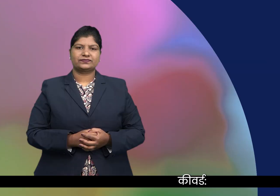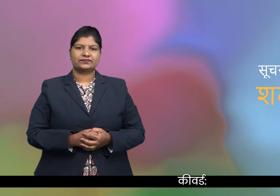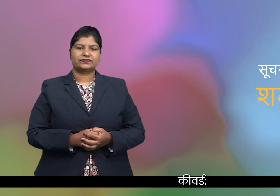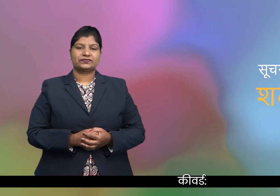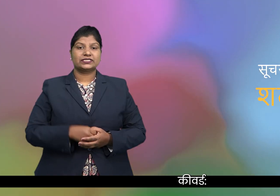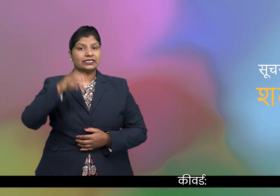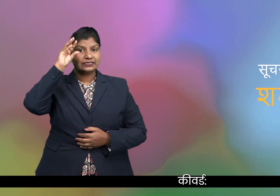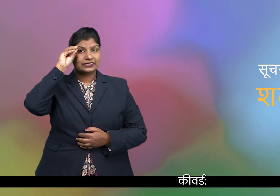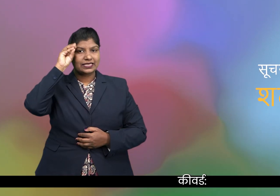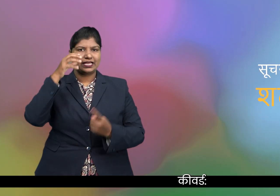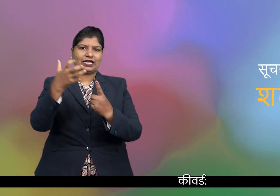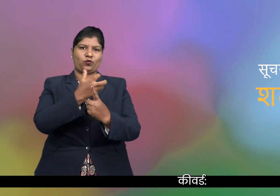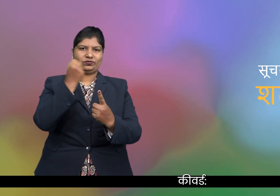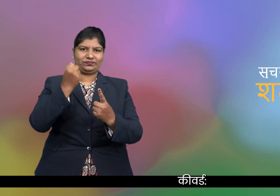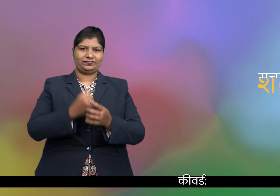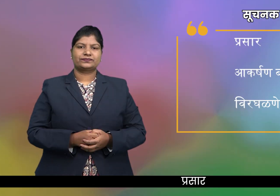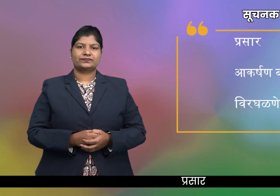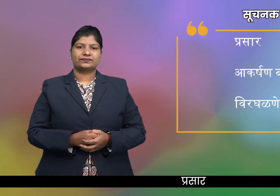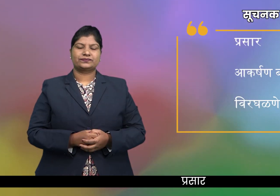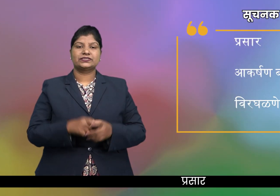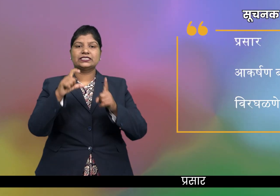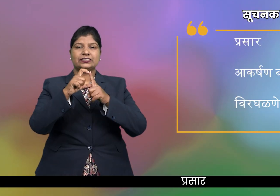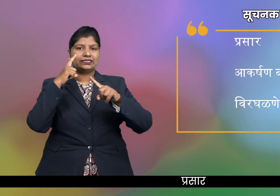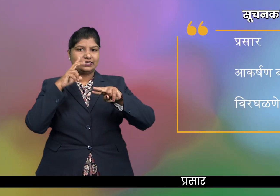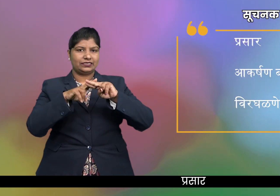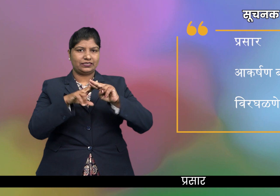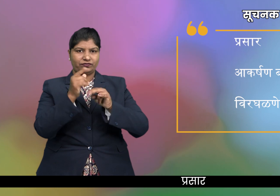या धड्याचे कीवर्ड्स: प्रसार,